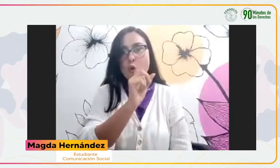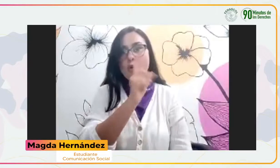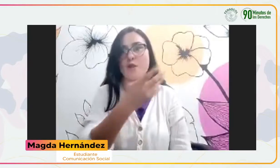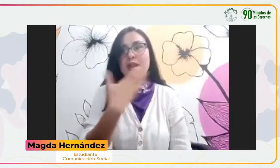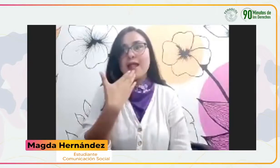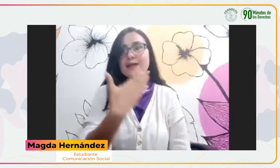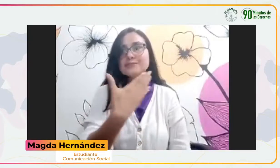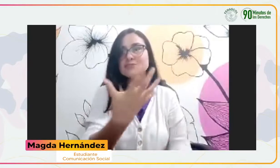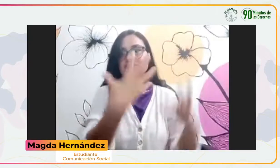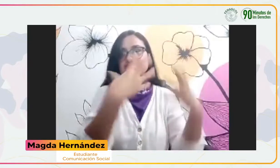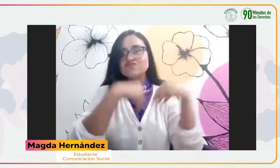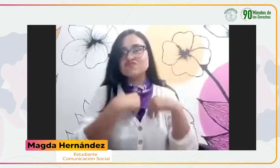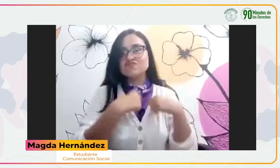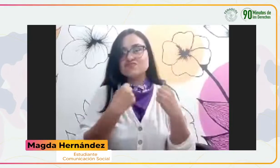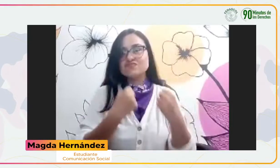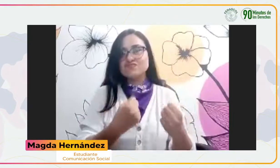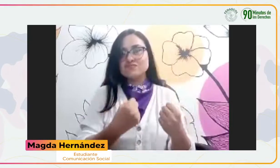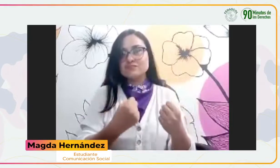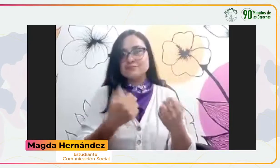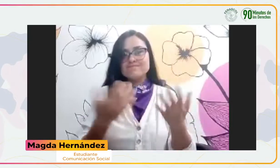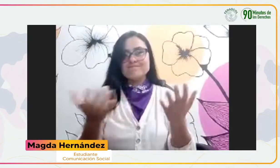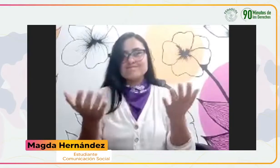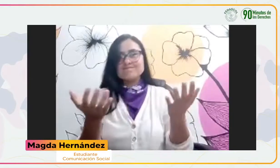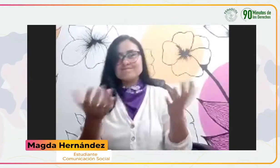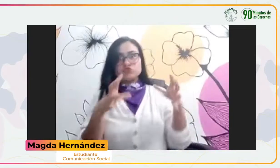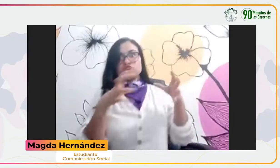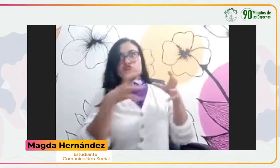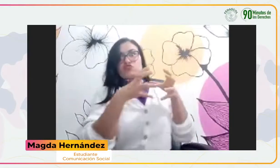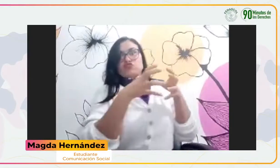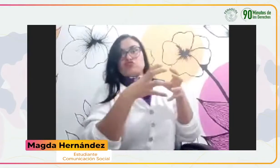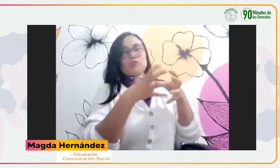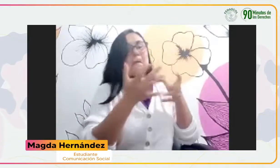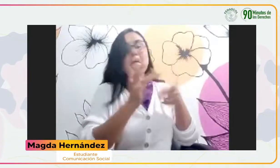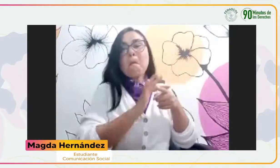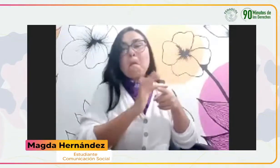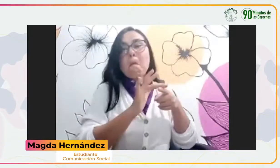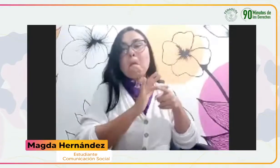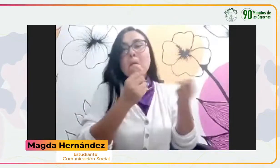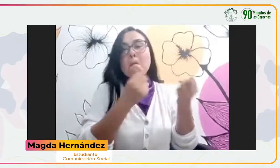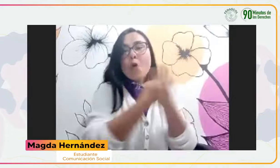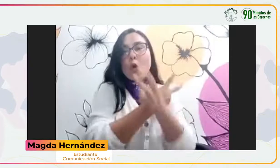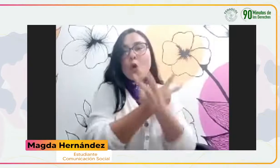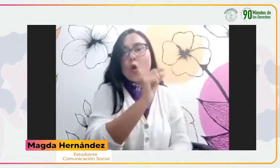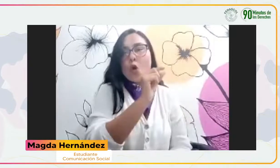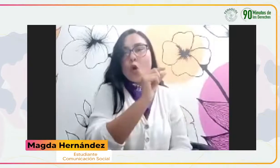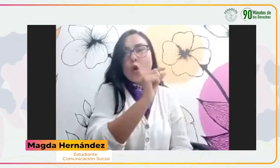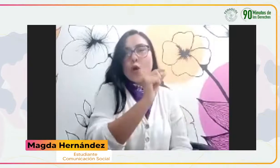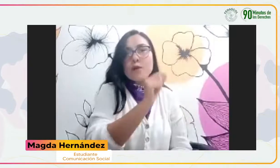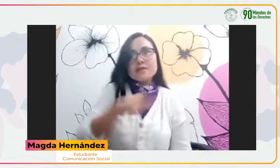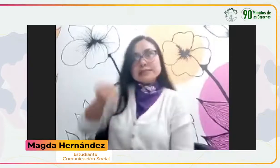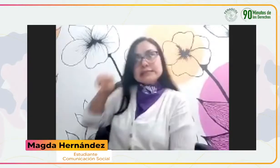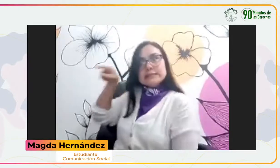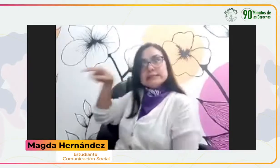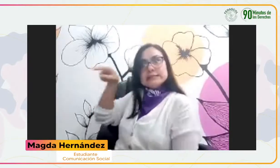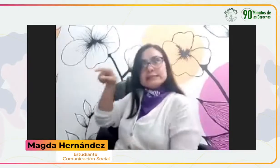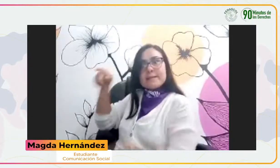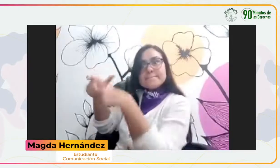voz y voto, no son violentadas. ¿Por qué? Porque han adquirido todo este tipo de conocimiento y realmente no